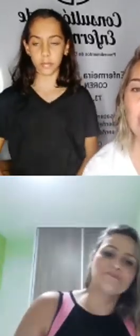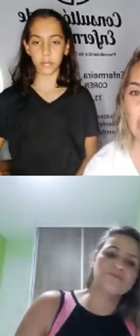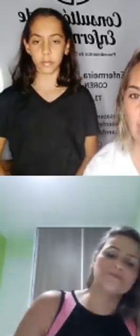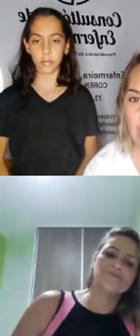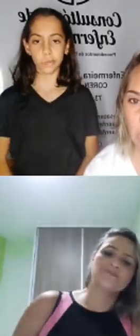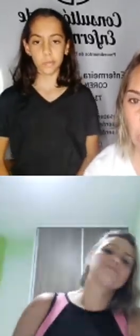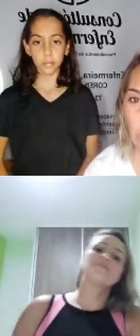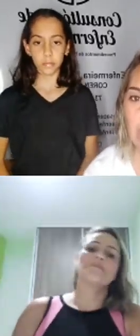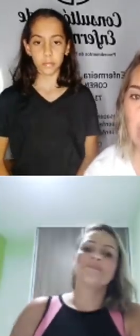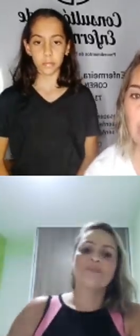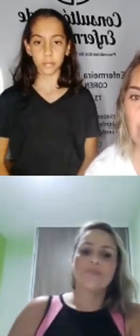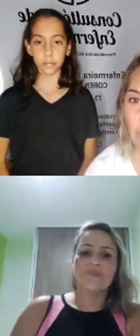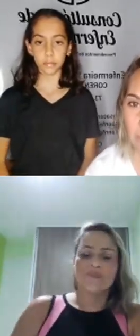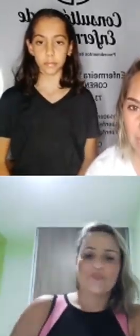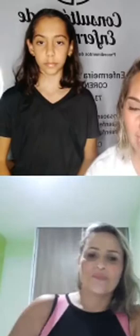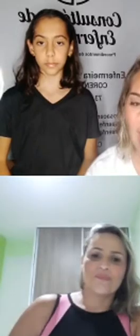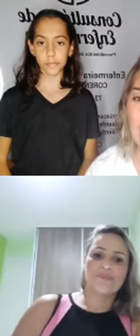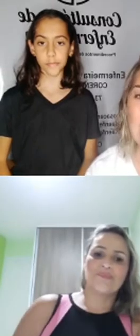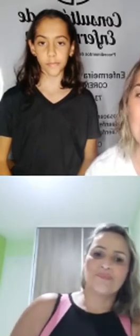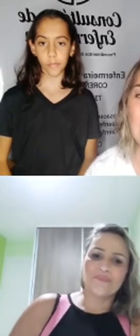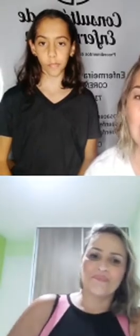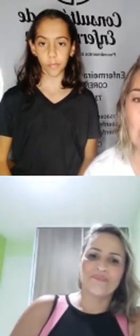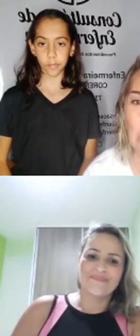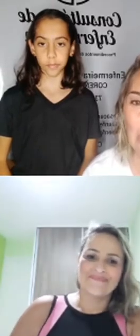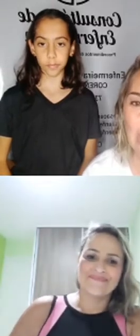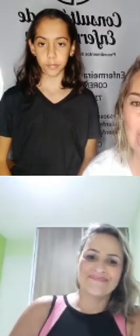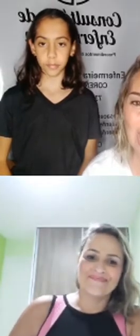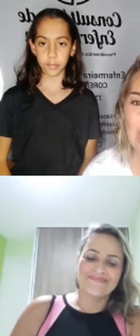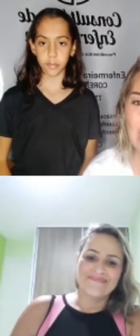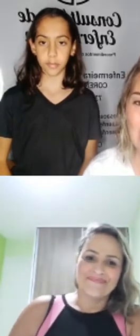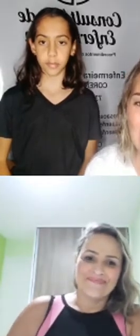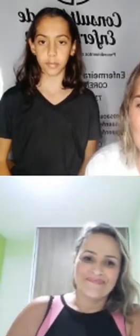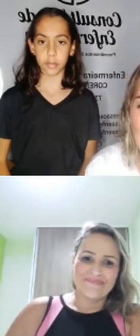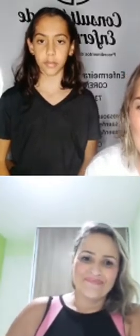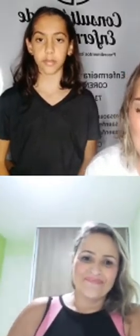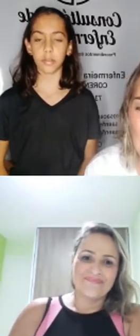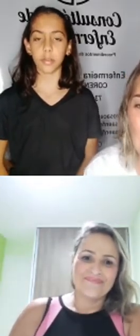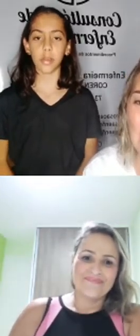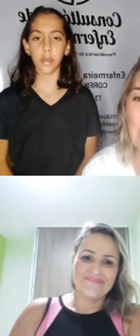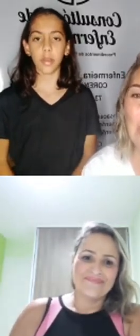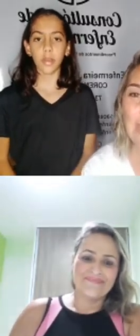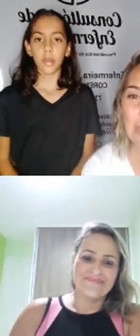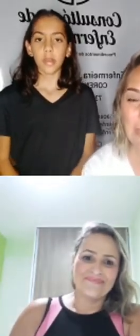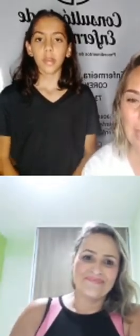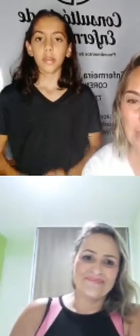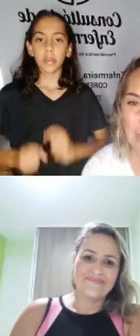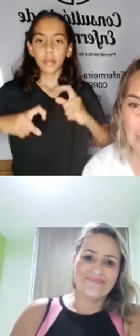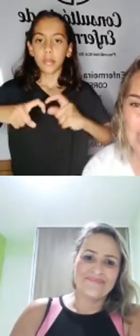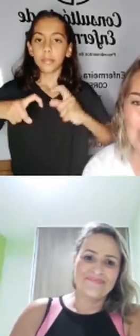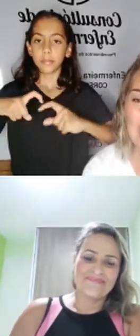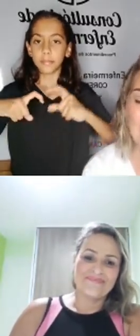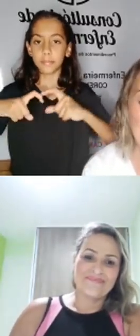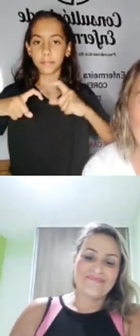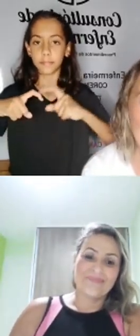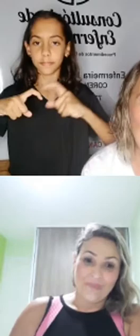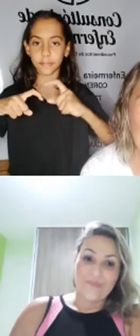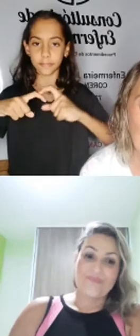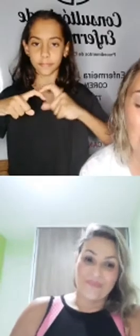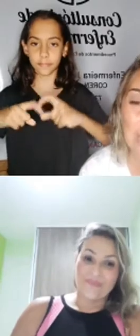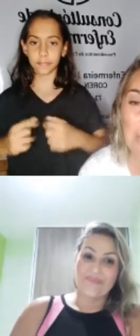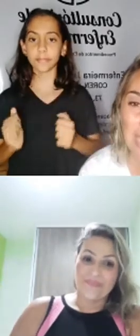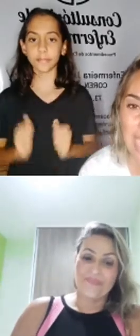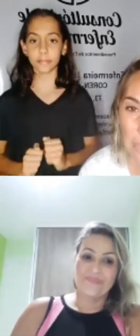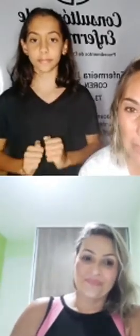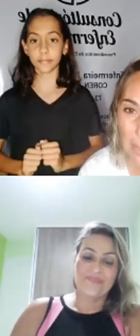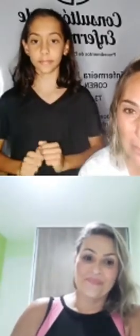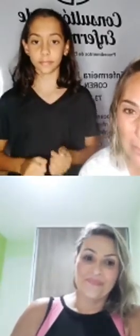Sim. que tiverem dúvidas, vão acrescentando. Aproveite que a doutora está com esse tempinho disponível para nós, né? E